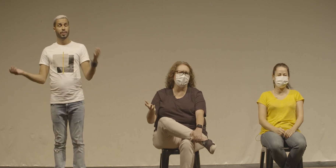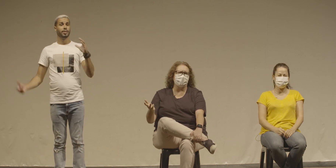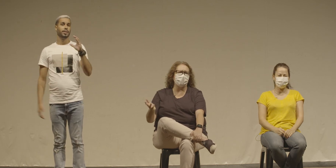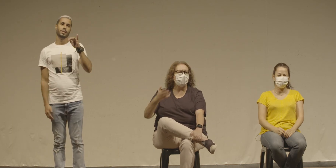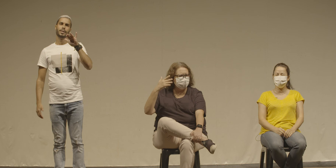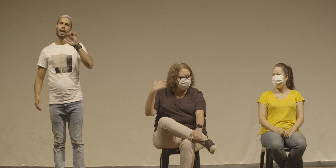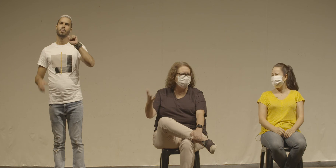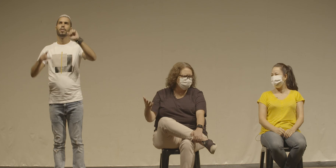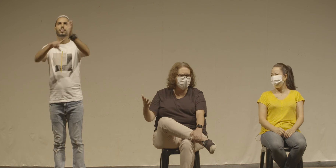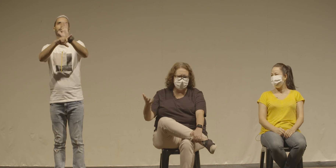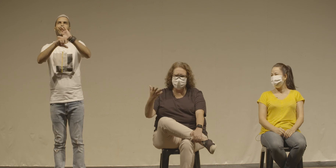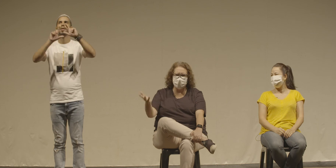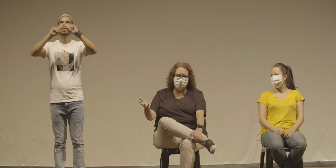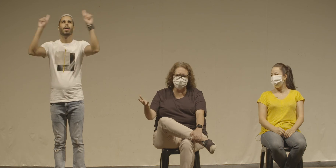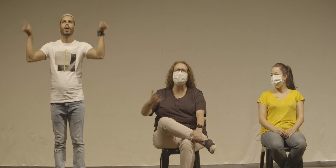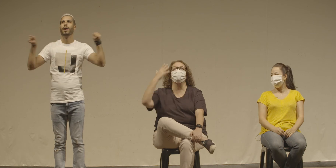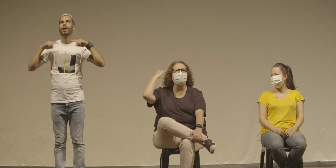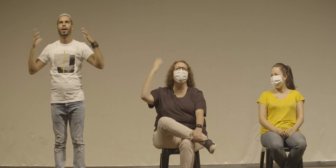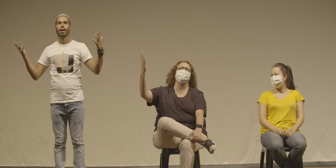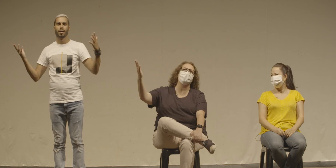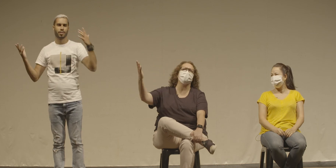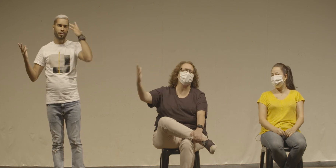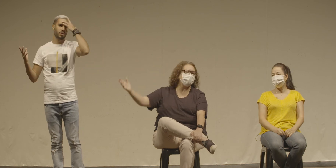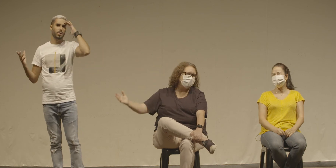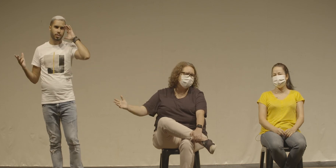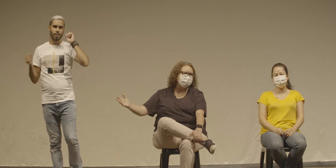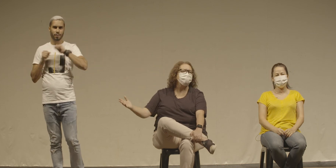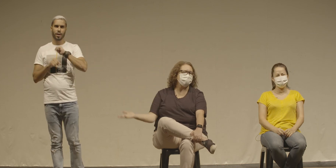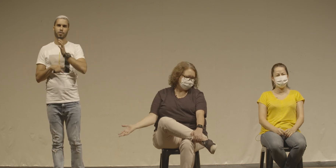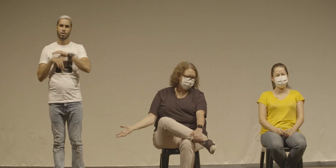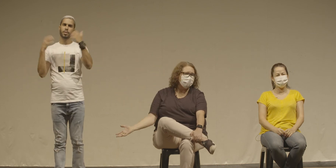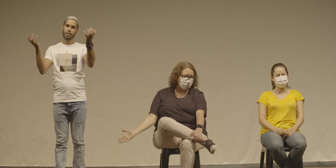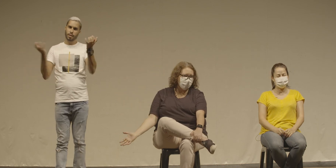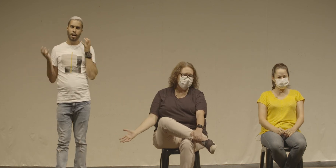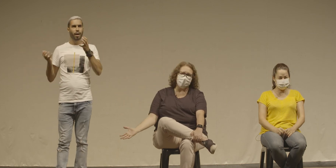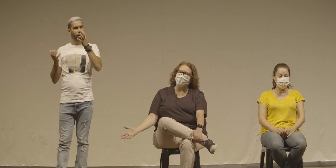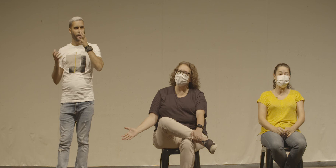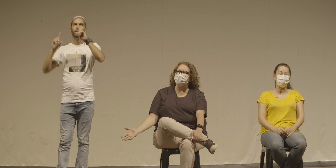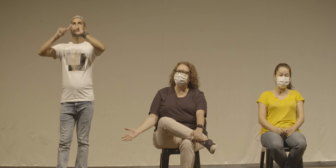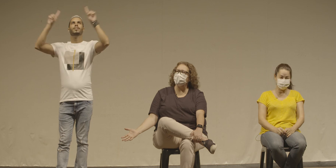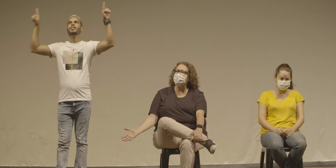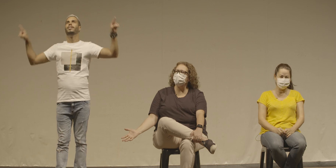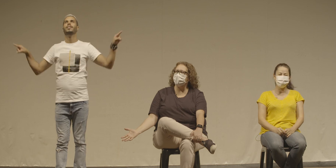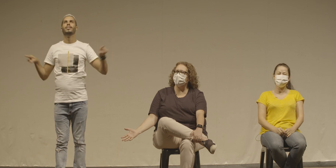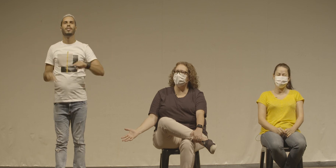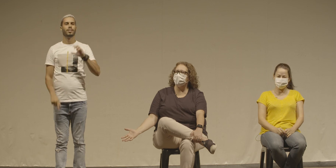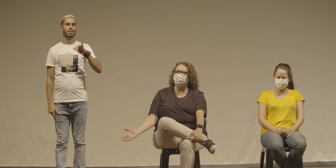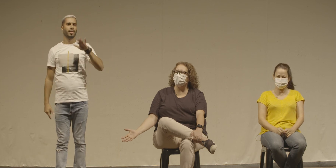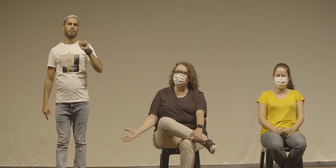né? Sim. E quem faz um filme quer ver aonde? Quer ver no cinema, não adianta. Falta que tá fazendo, né? Não é?